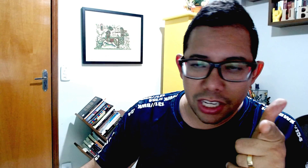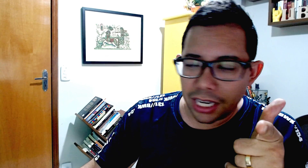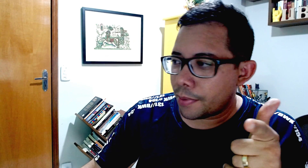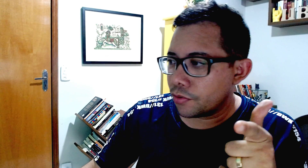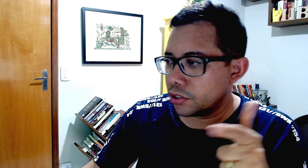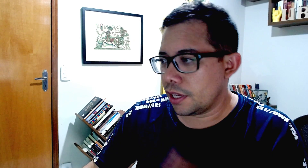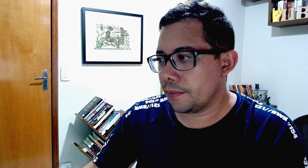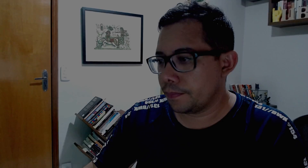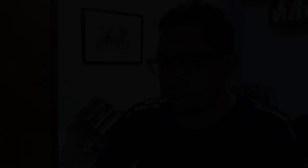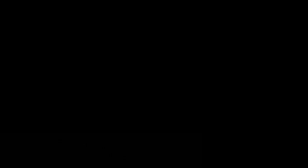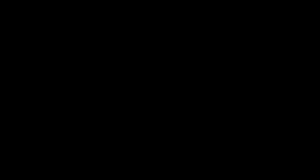chegar para você.